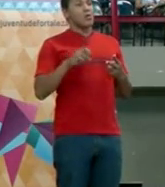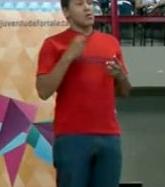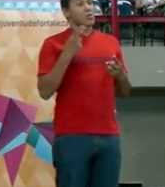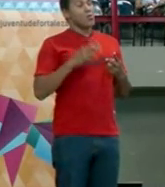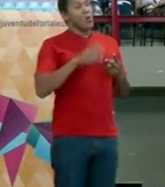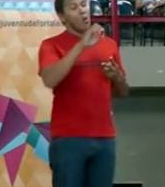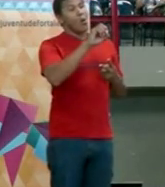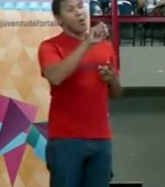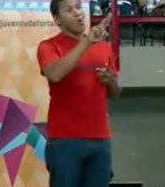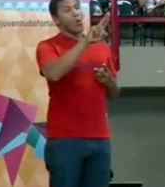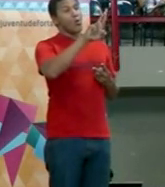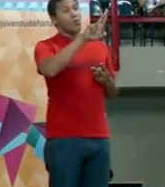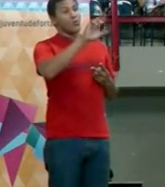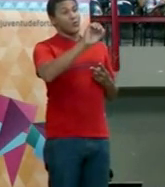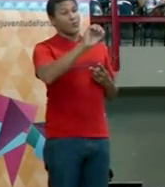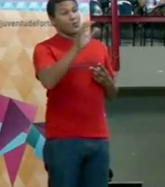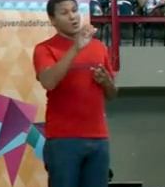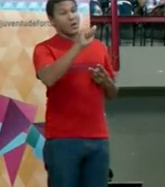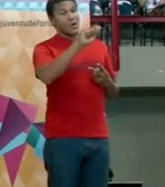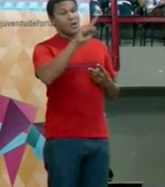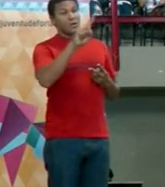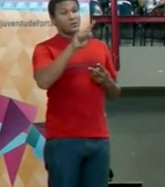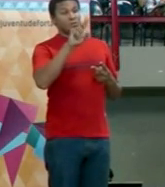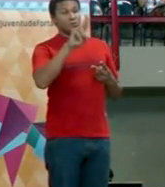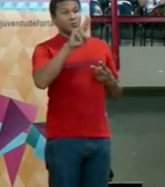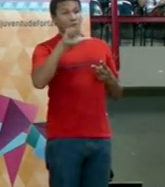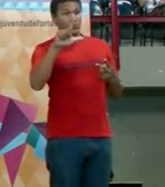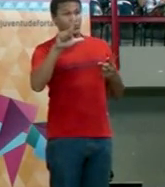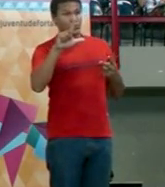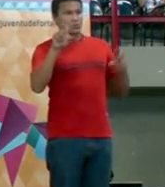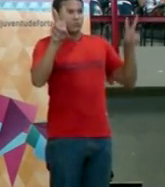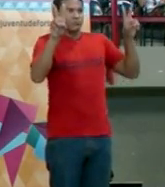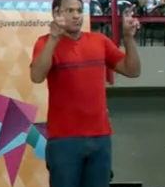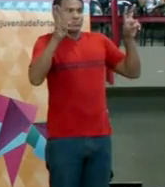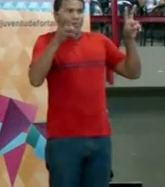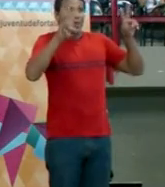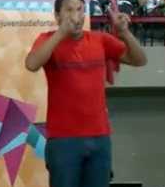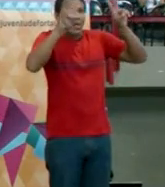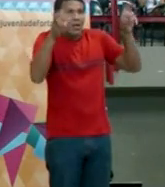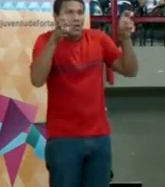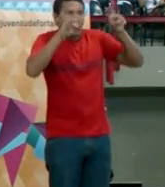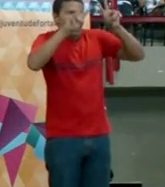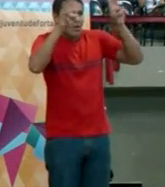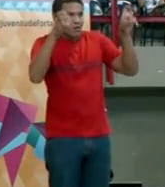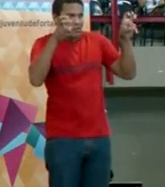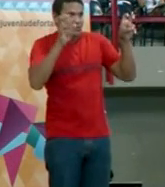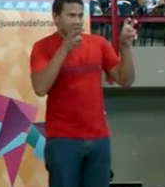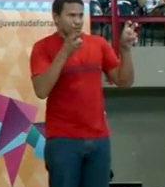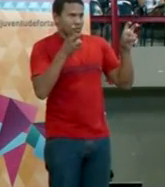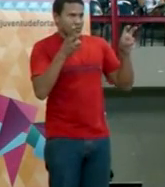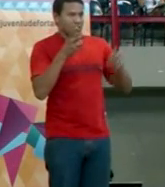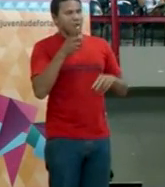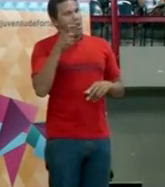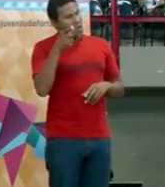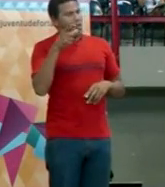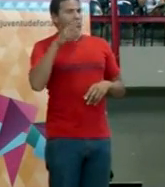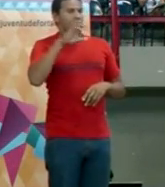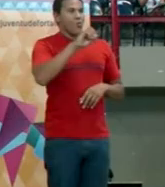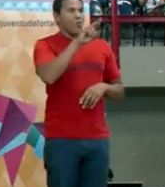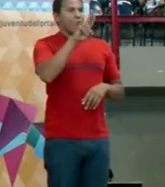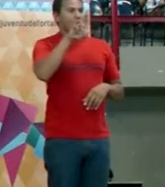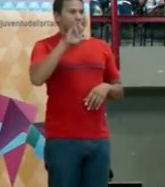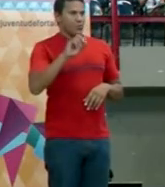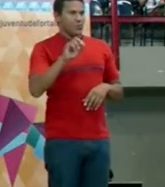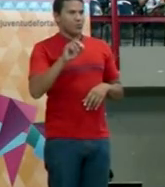ouro azul. Ouro azul, coloque entre aspas. Quando você diz esse ouro azul, entre